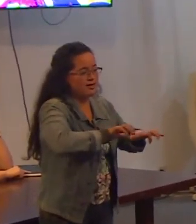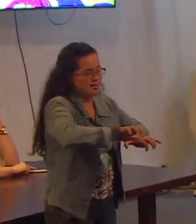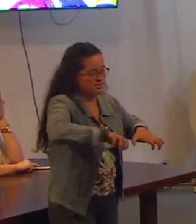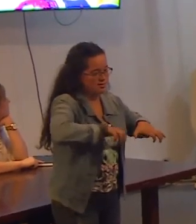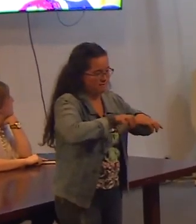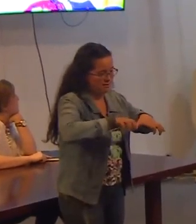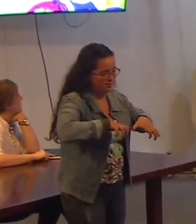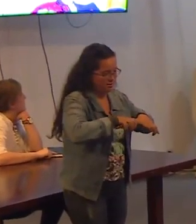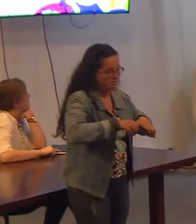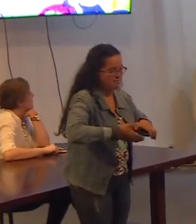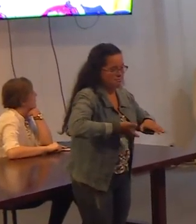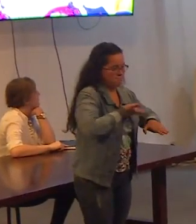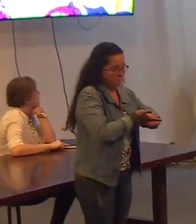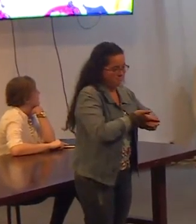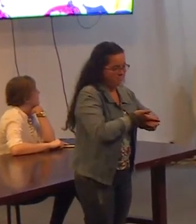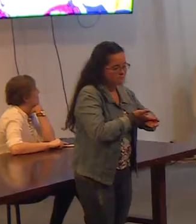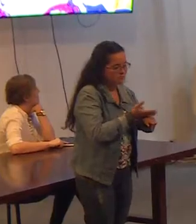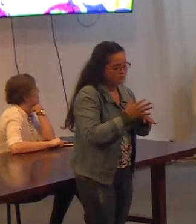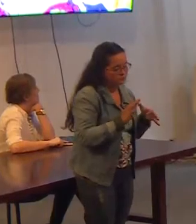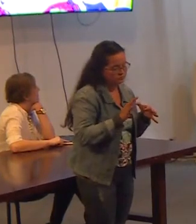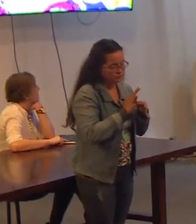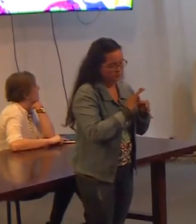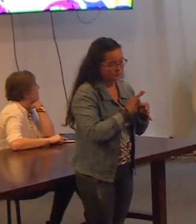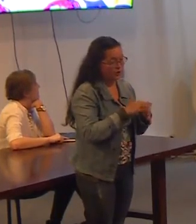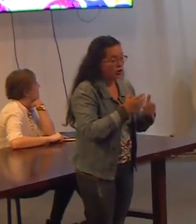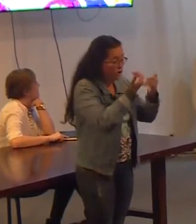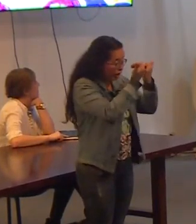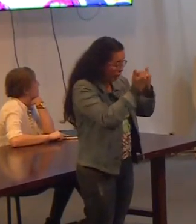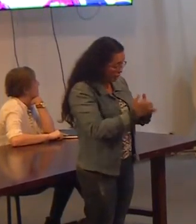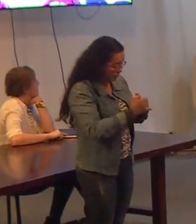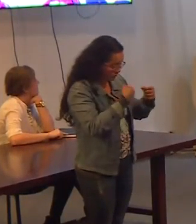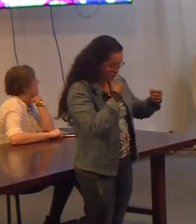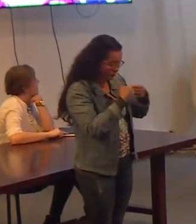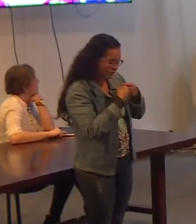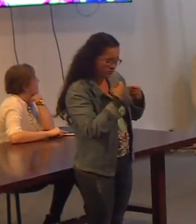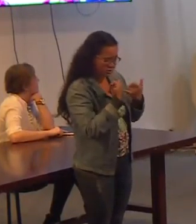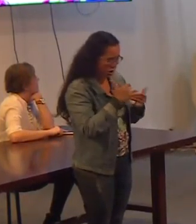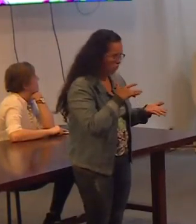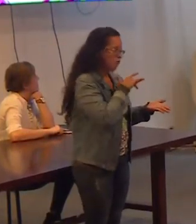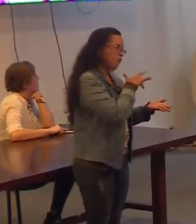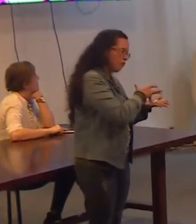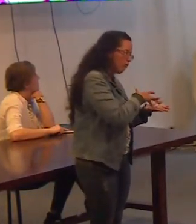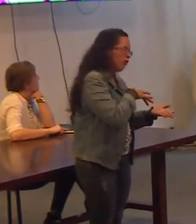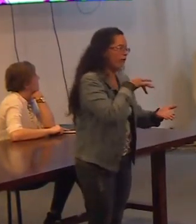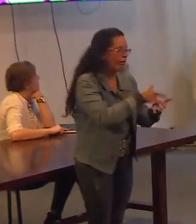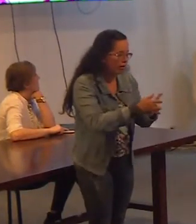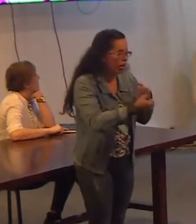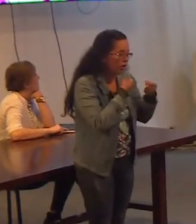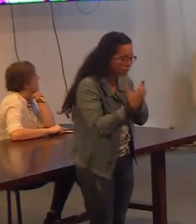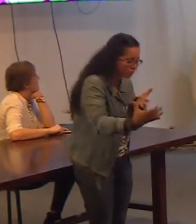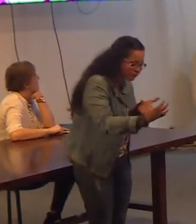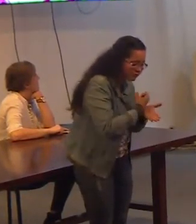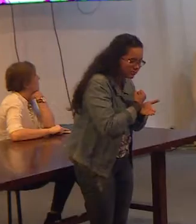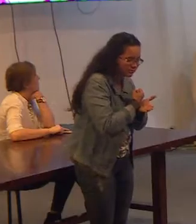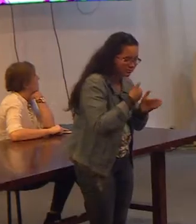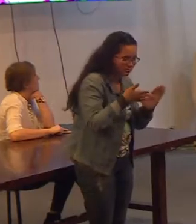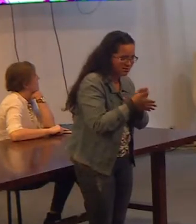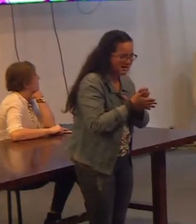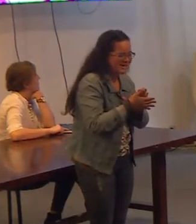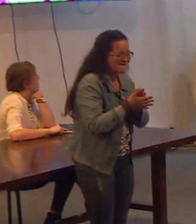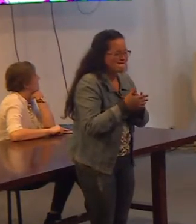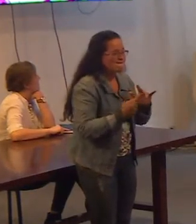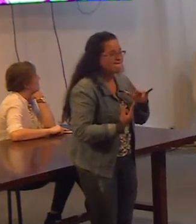fundaciones. Cuando ya las entrevistas culminaron su proceso y ya habíamos recogido toda la información, surgió una